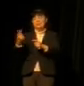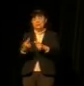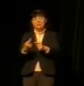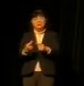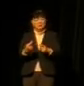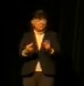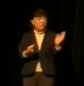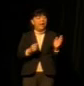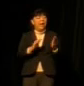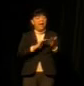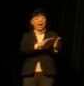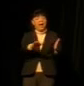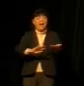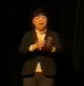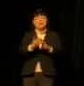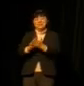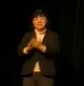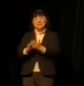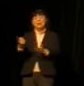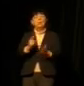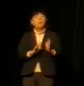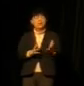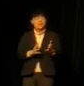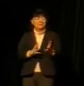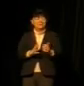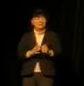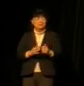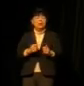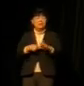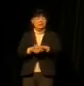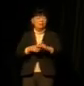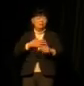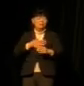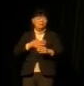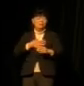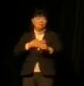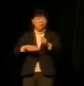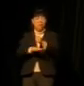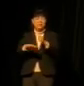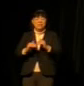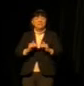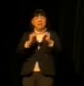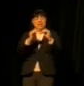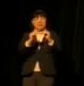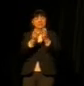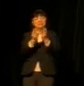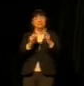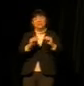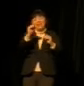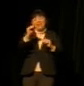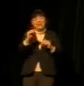こちらの高いところにね、わざわざね、行って自分の身、伝えるんですもんね。でもその時に来てくれた方が、あす。